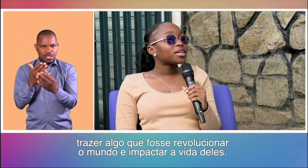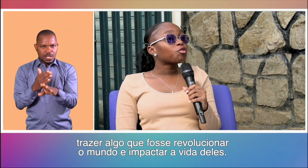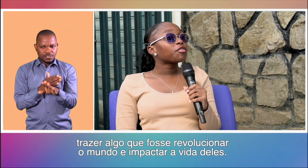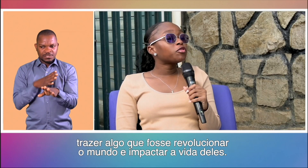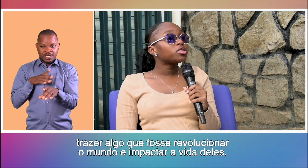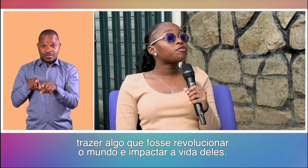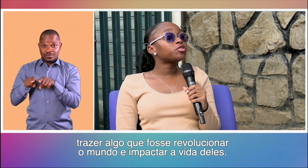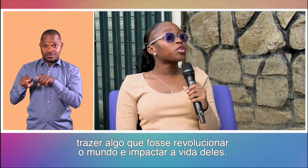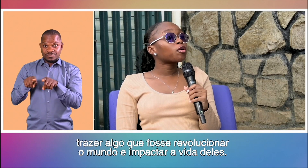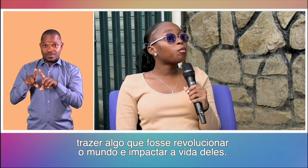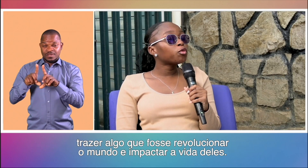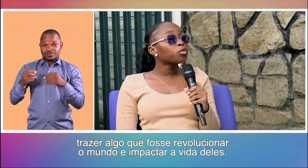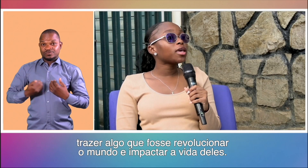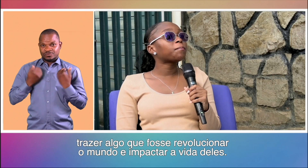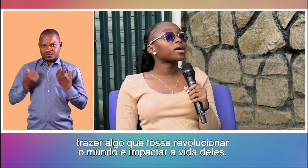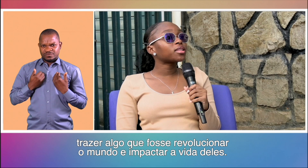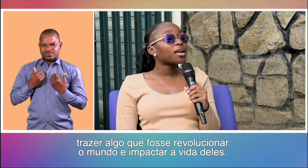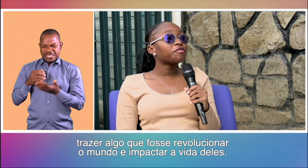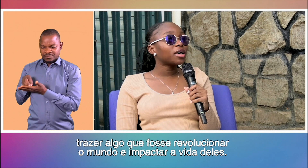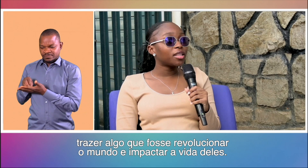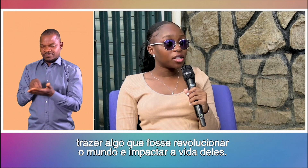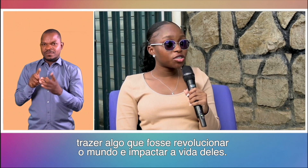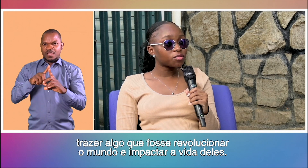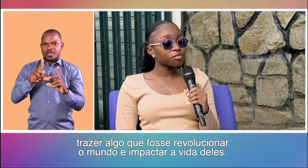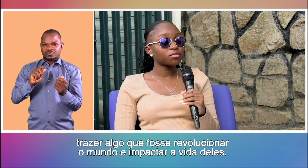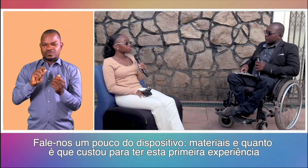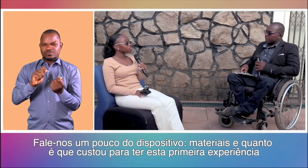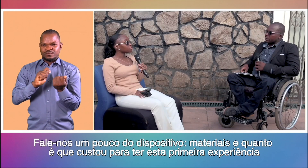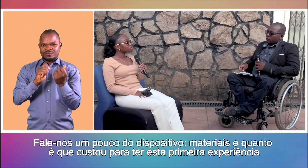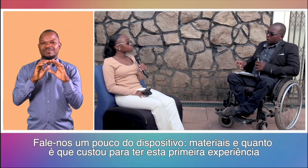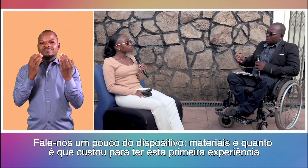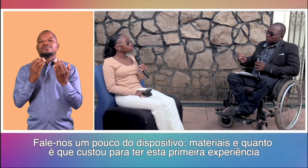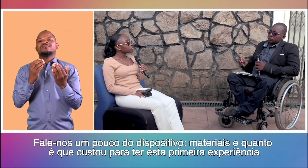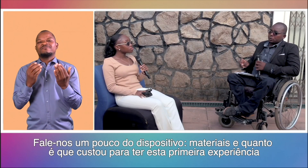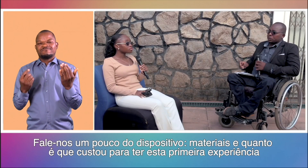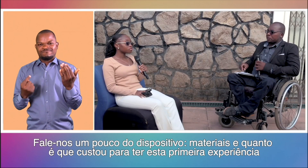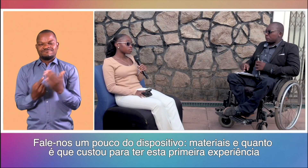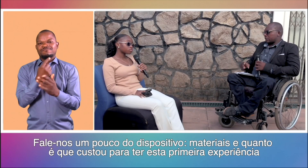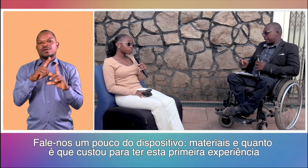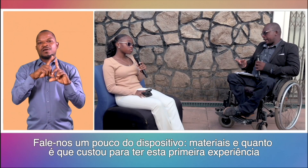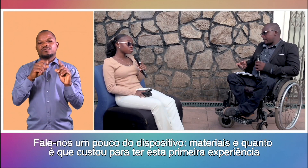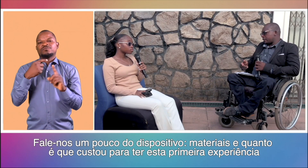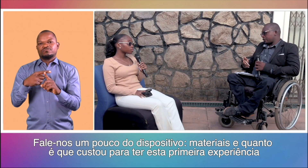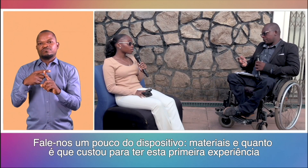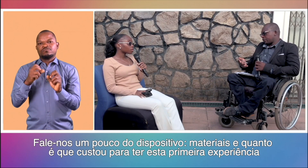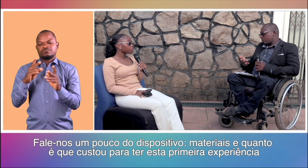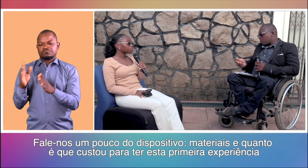algo que fosse revolucionar o mundo e impactar a vida deles. Exato. Fala um pouco do dispositivo, materiais, quanto é